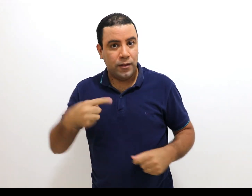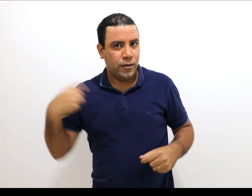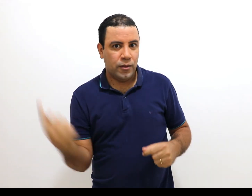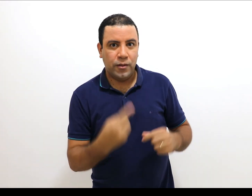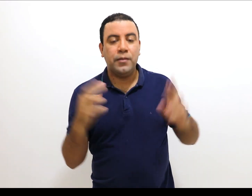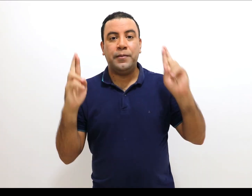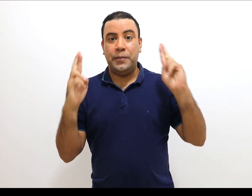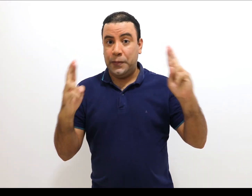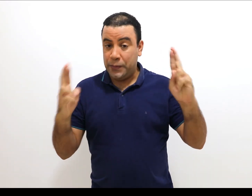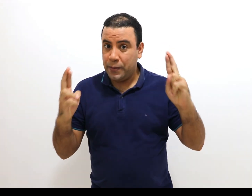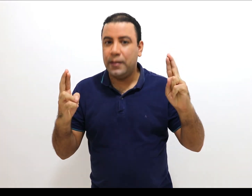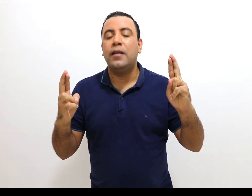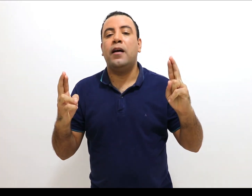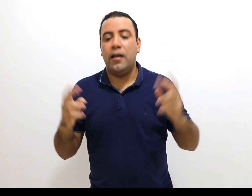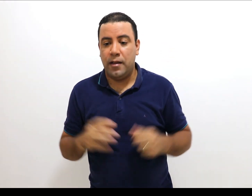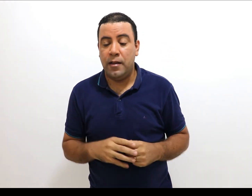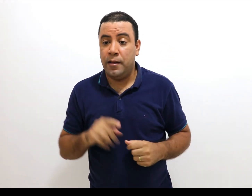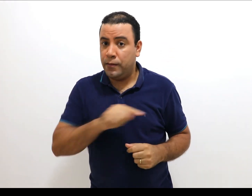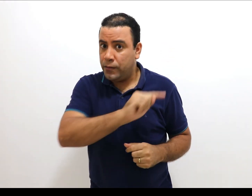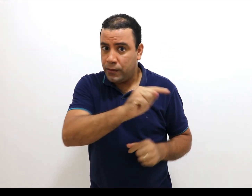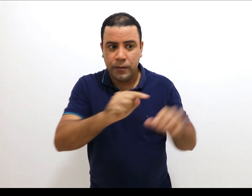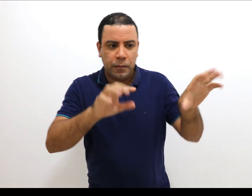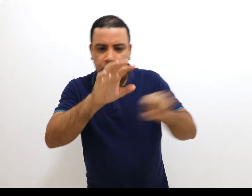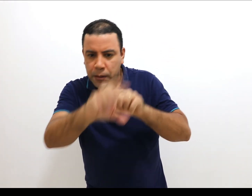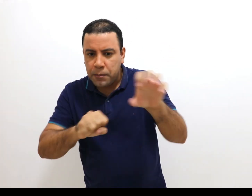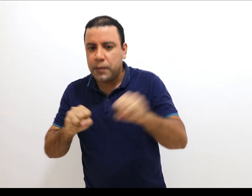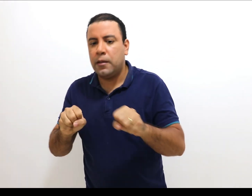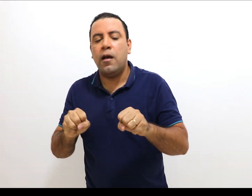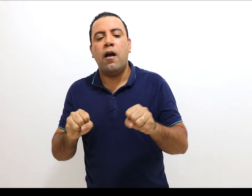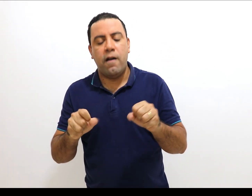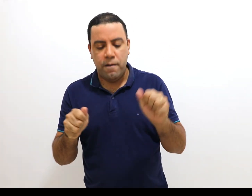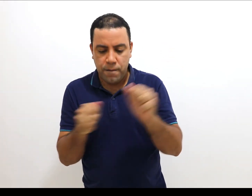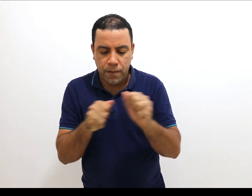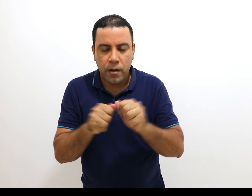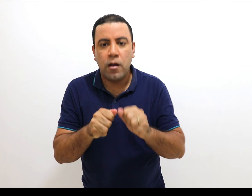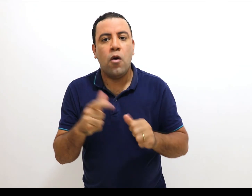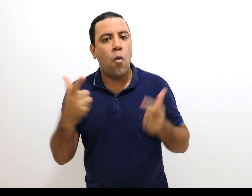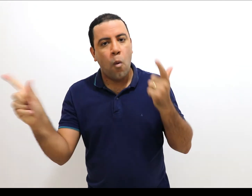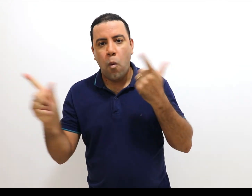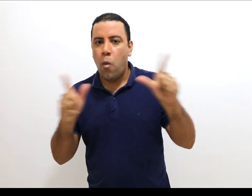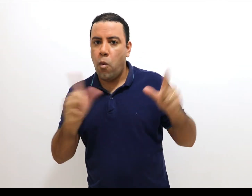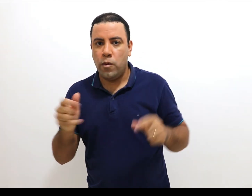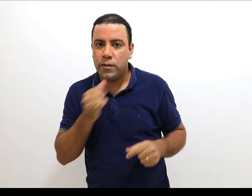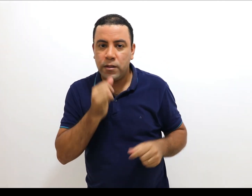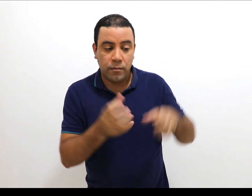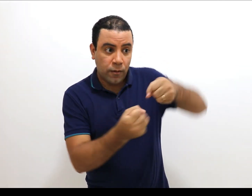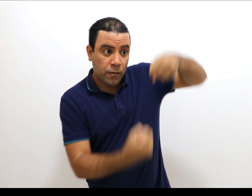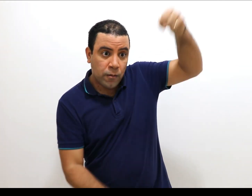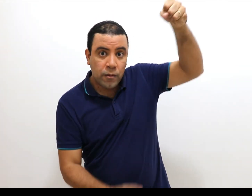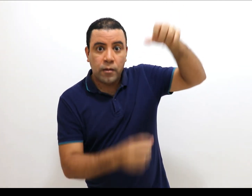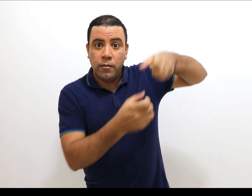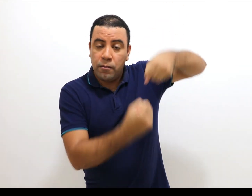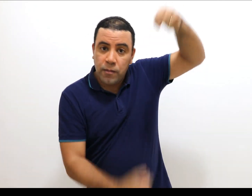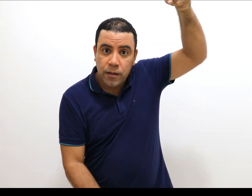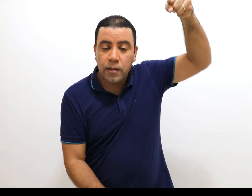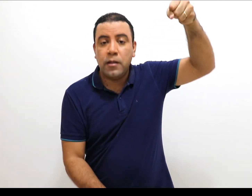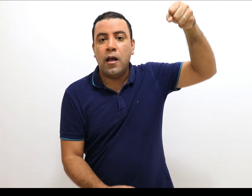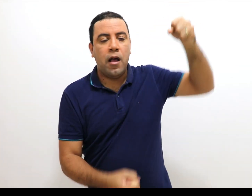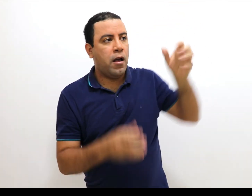Esperamos que essas informações proporcionem ainda mais outras aplicações, tais como em banners acessíveis